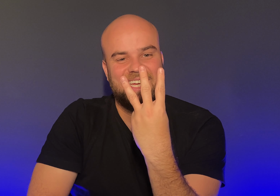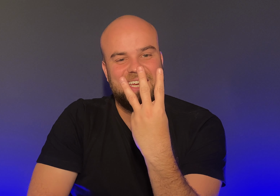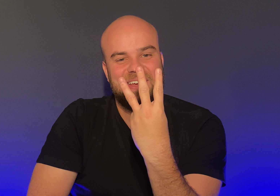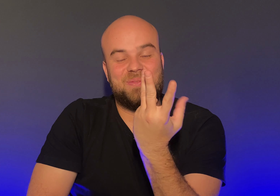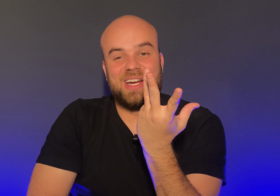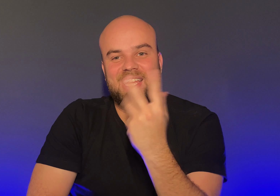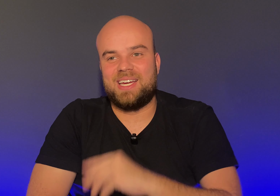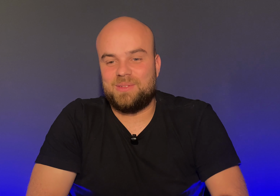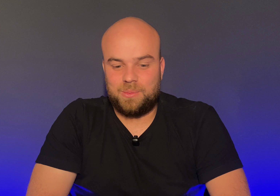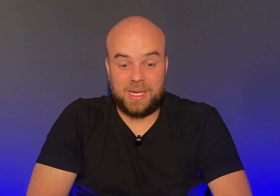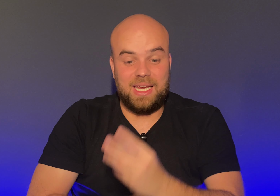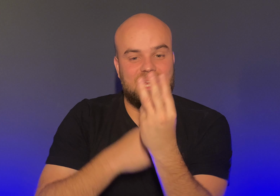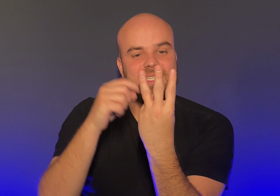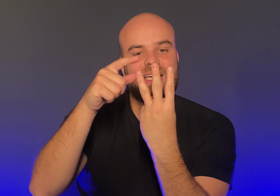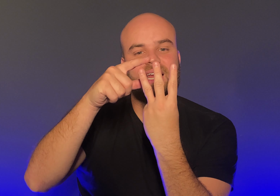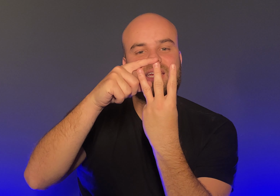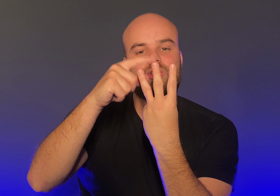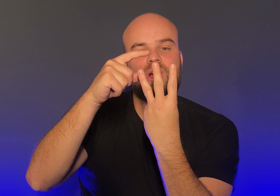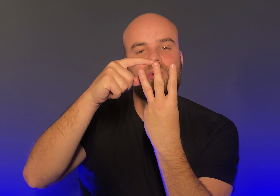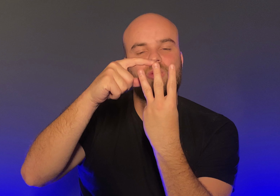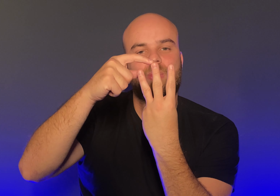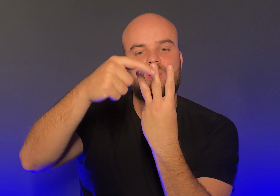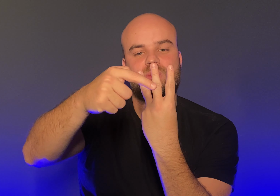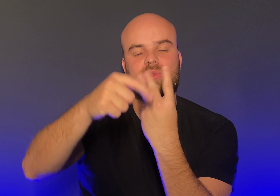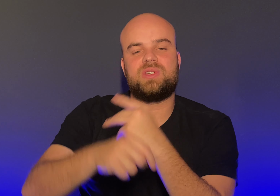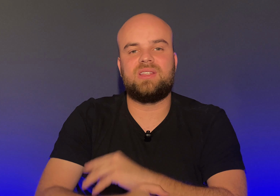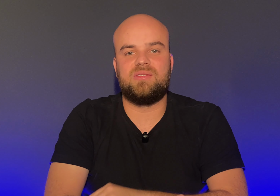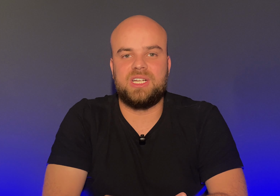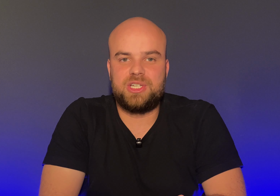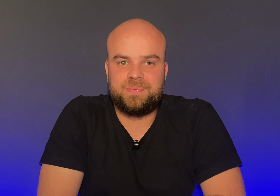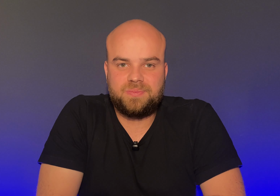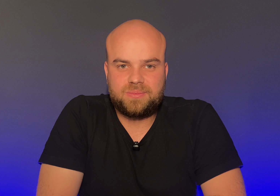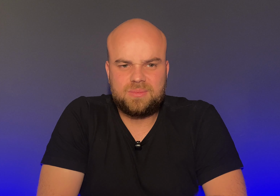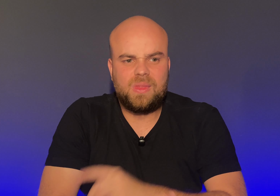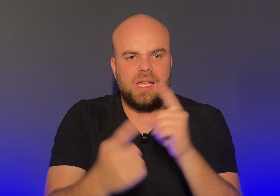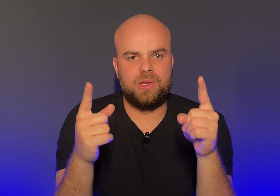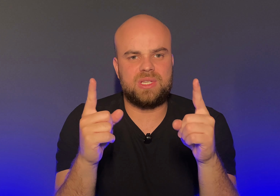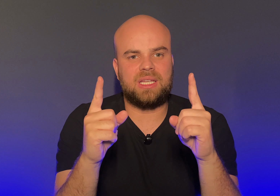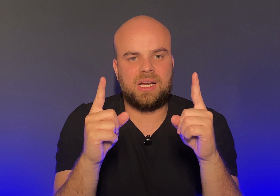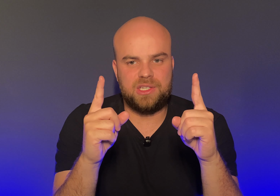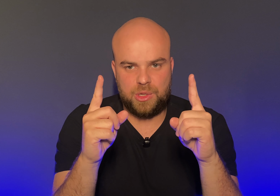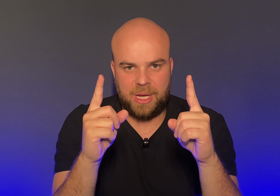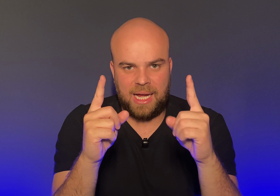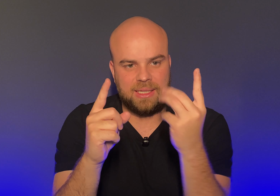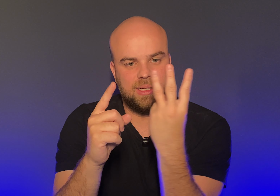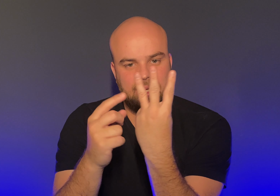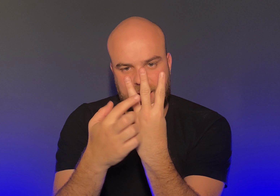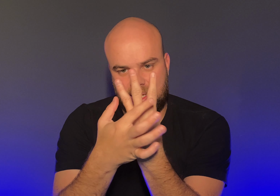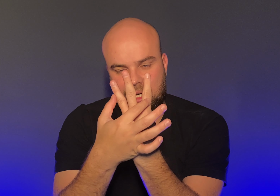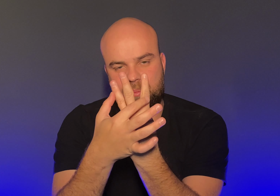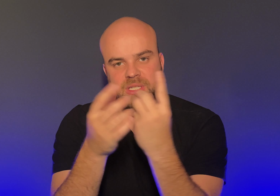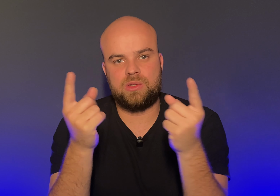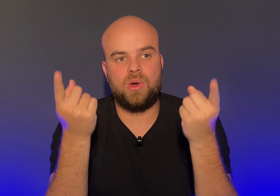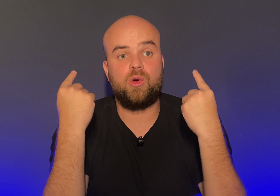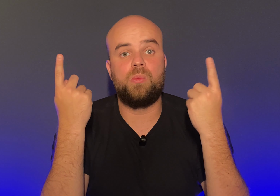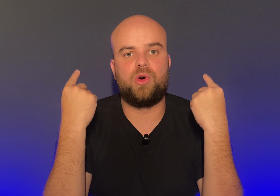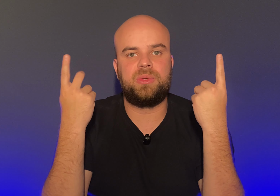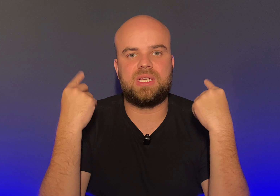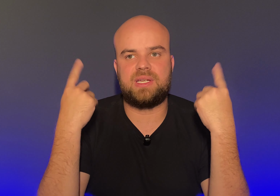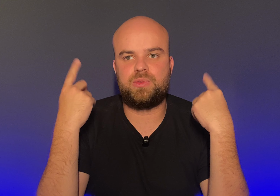por quê Porque esse cara aqui joga muito próximo do centroavante e os atacantes de beirada aqueles precisam recompor muitas